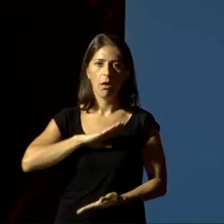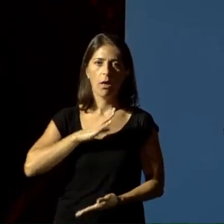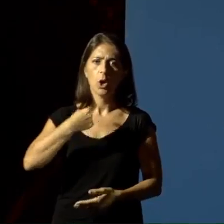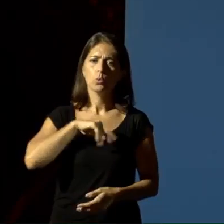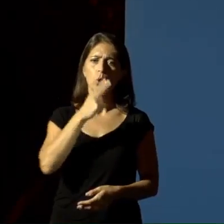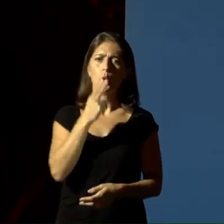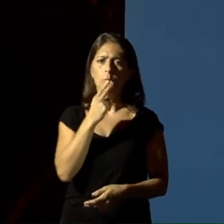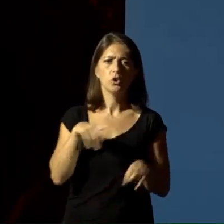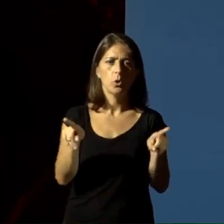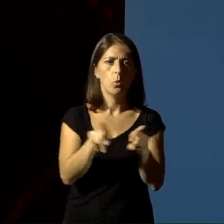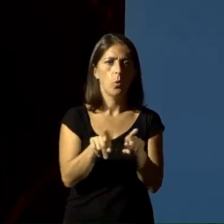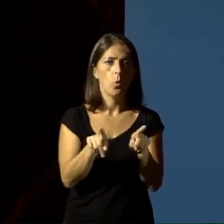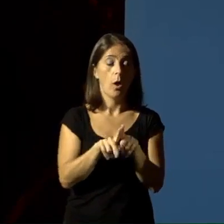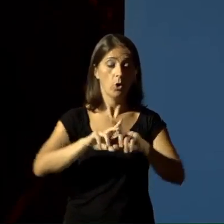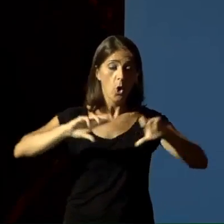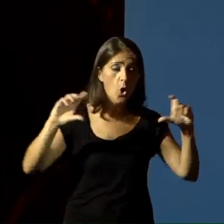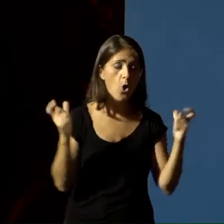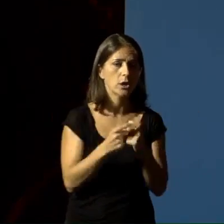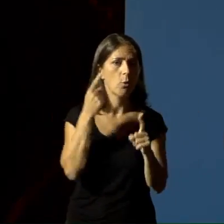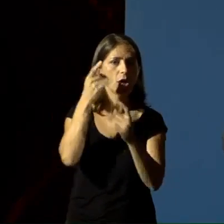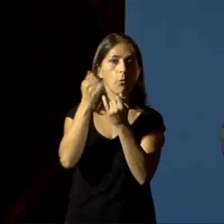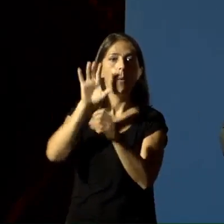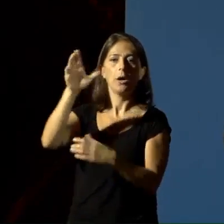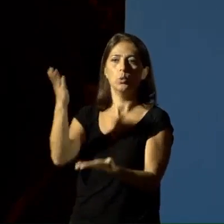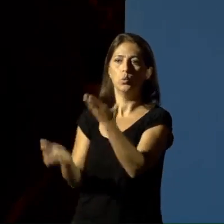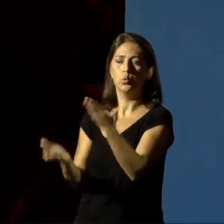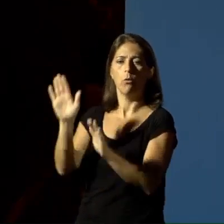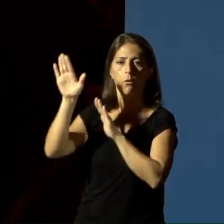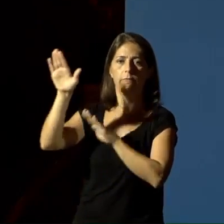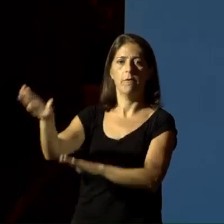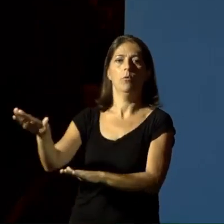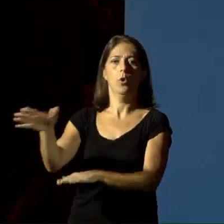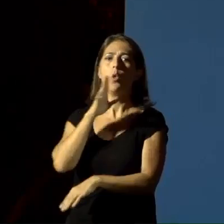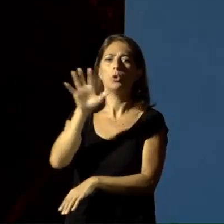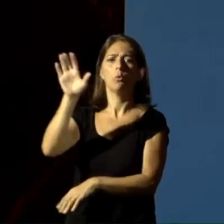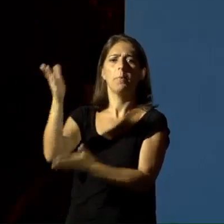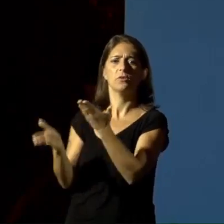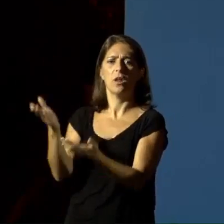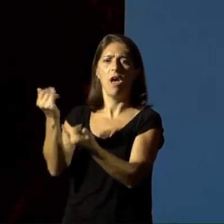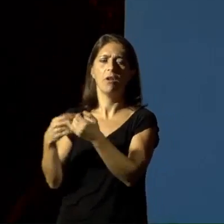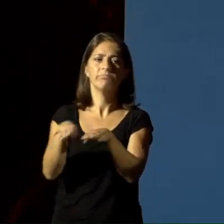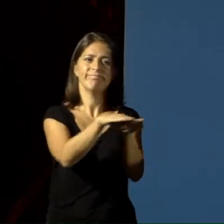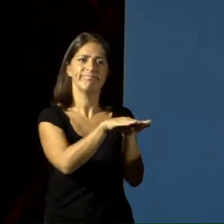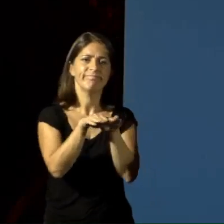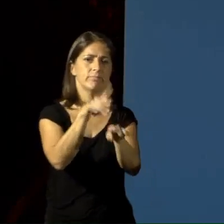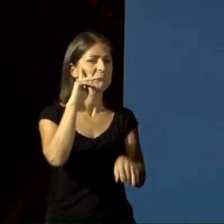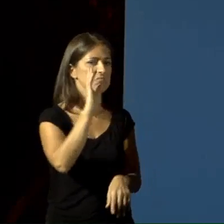noso compromiso, o compromiso colectivo por un país xusto. Porque un país xusto cree na igualdade.